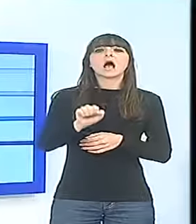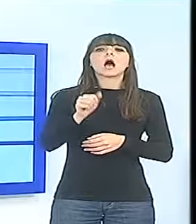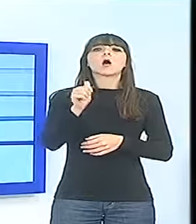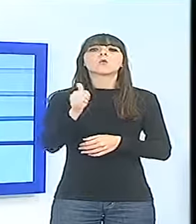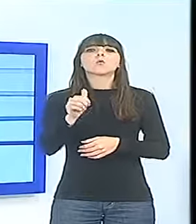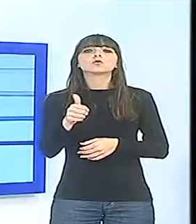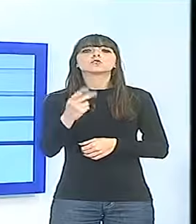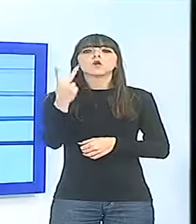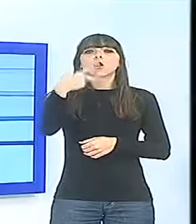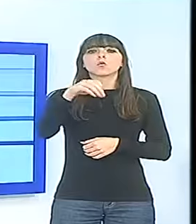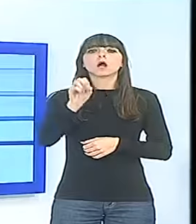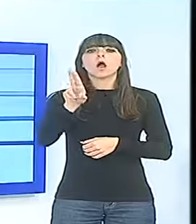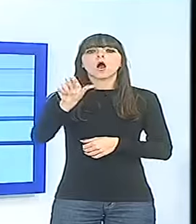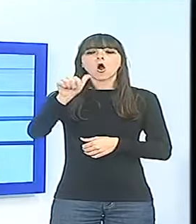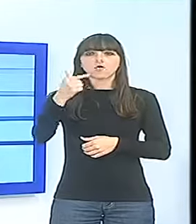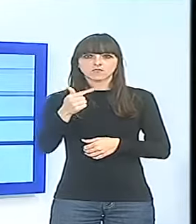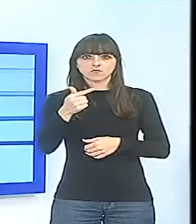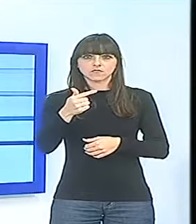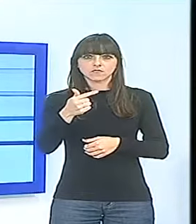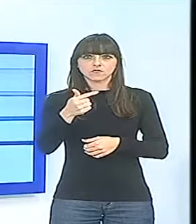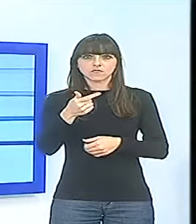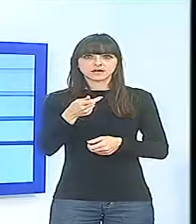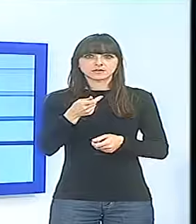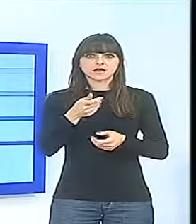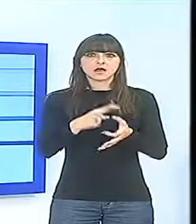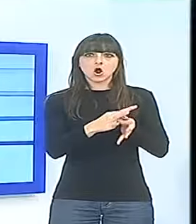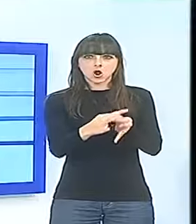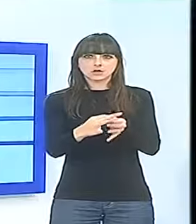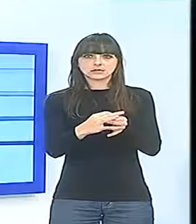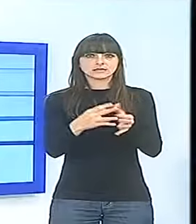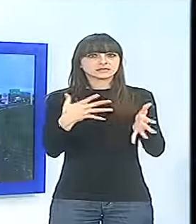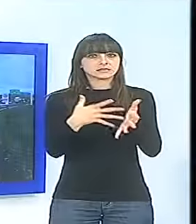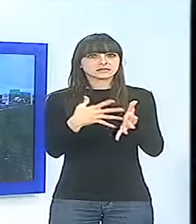dell'autostrada A11 e che ha provocato anche difficoltà al traffico.